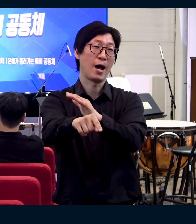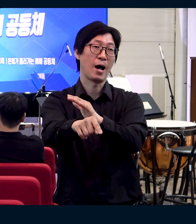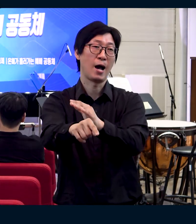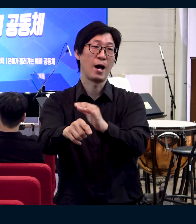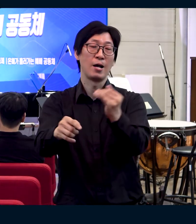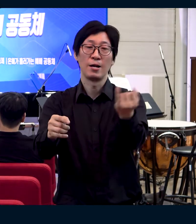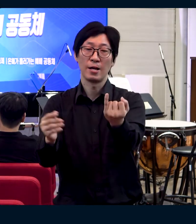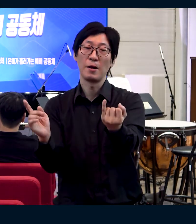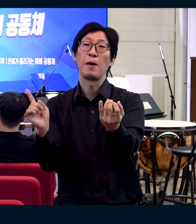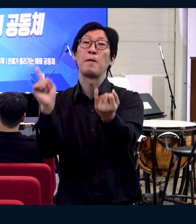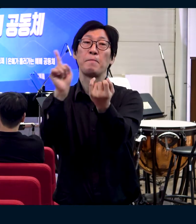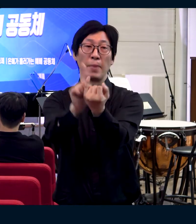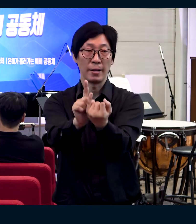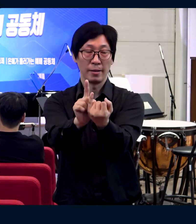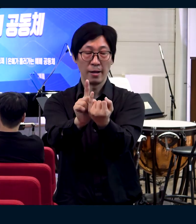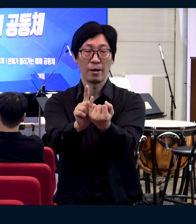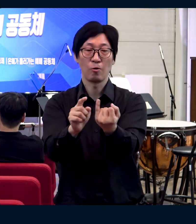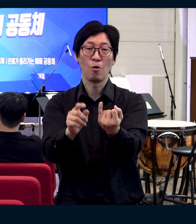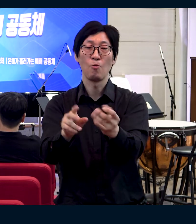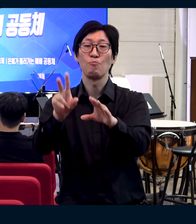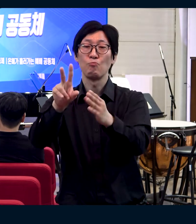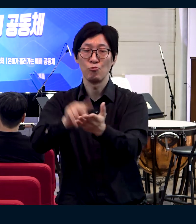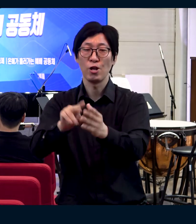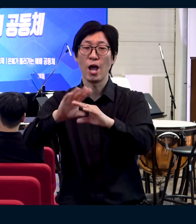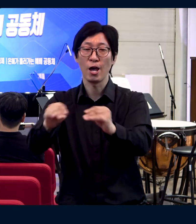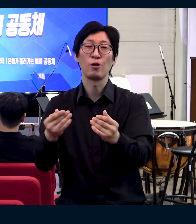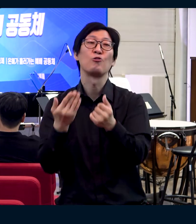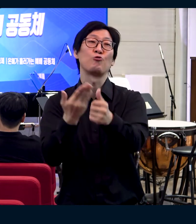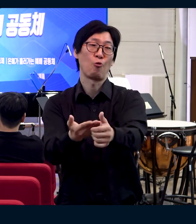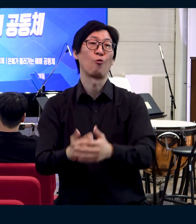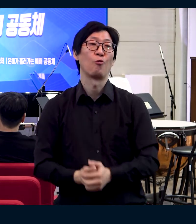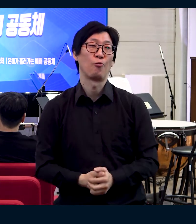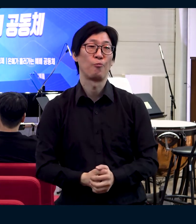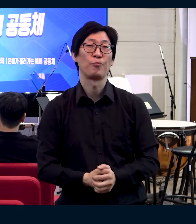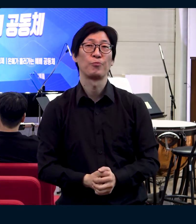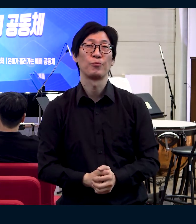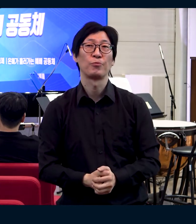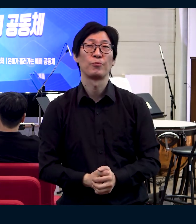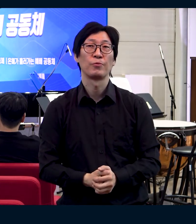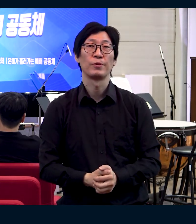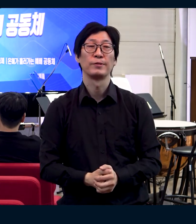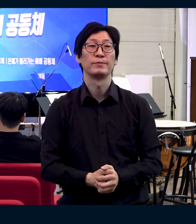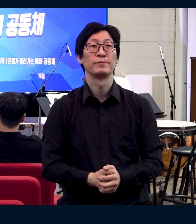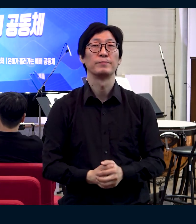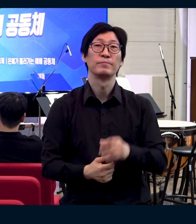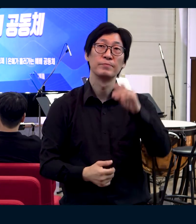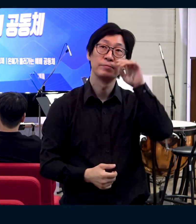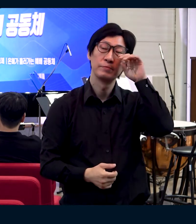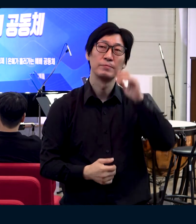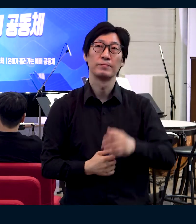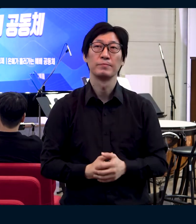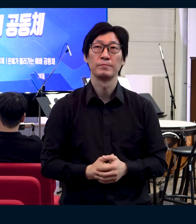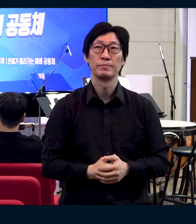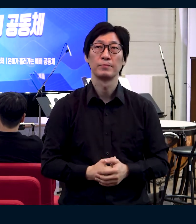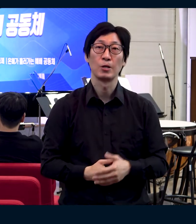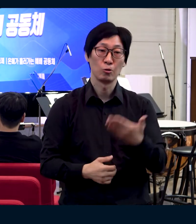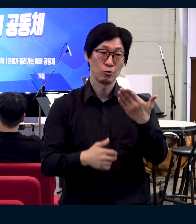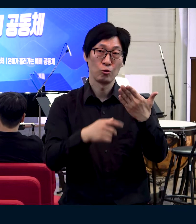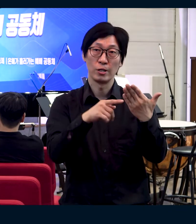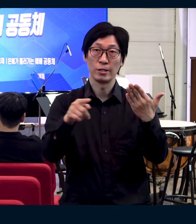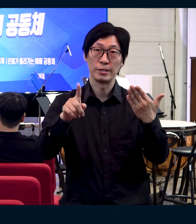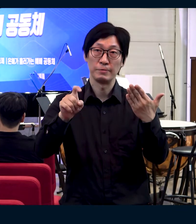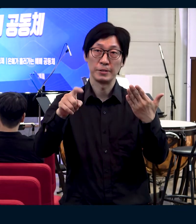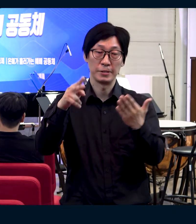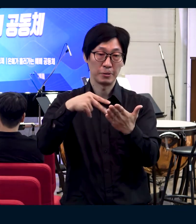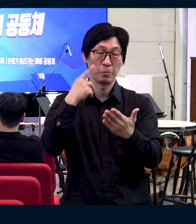만나시고 문제를 풀어내시는 이야기를 계속하고 있다는 사실, 이게 기가 막힌 이야기. 우리